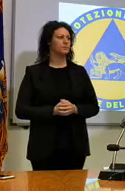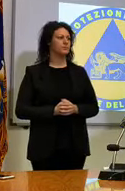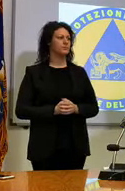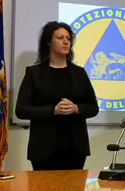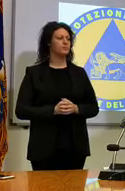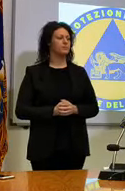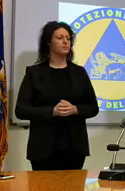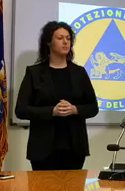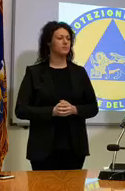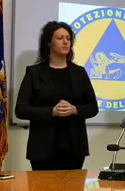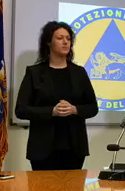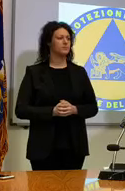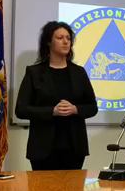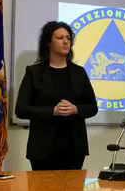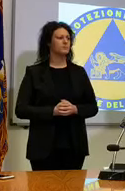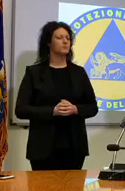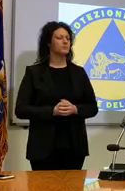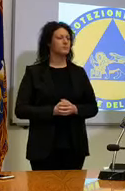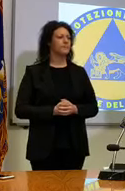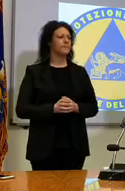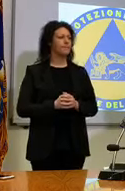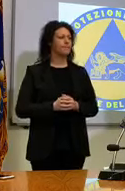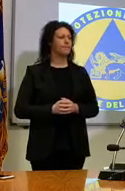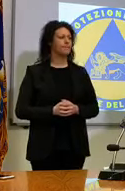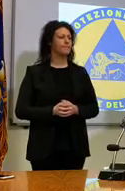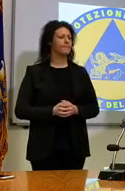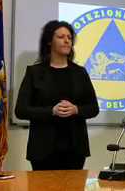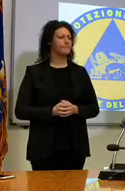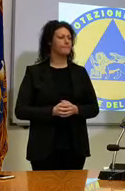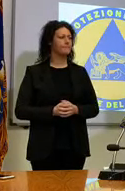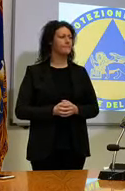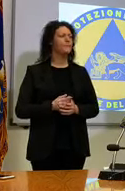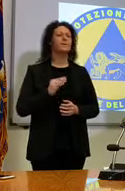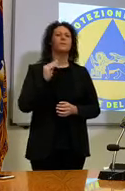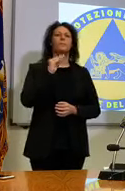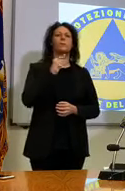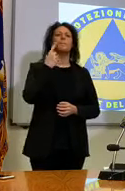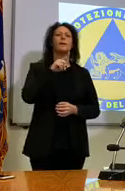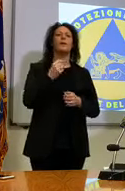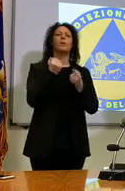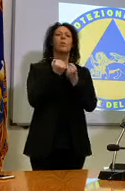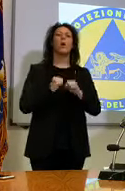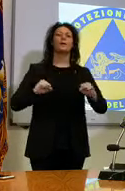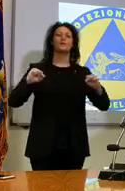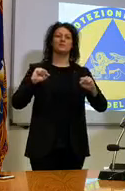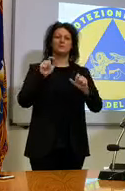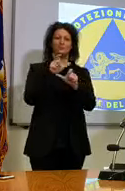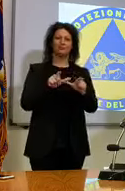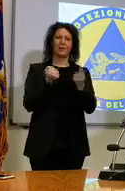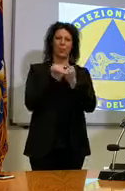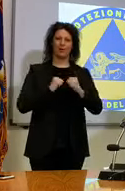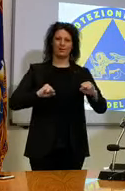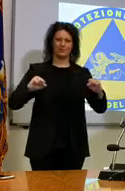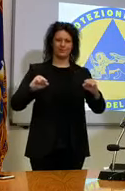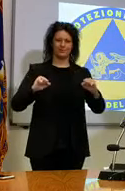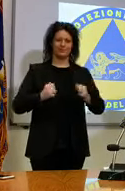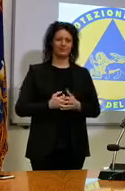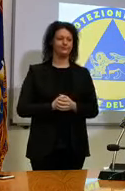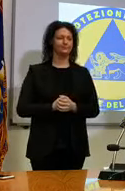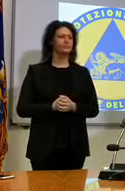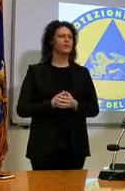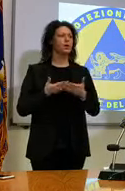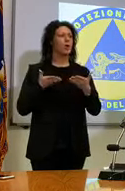ma insomma l'argomento è lo stesso, ed è quello delle guarigioni dei contagi. Oggi sul nostro